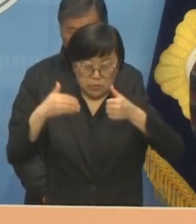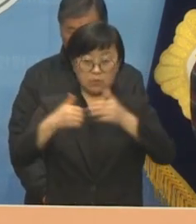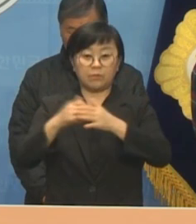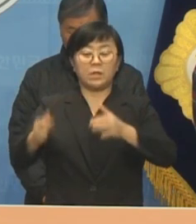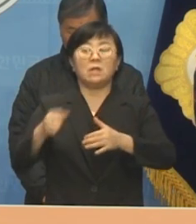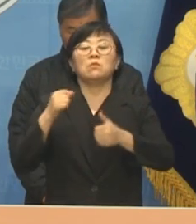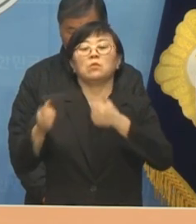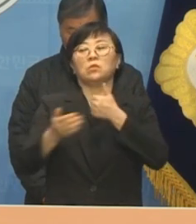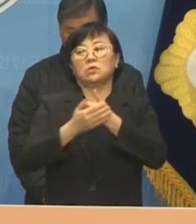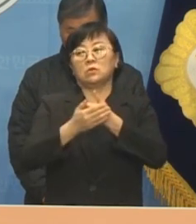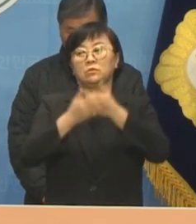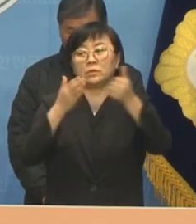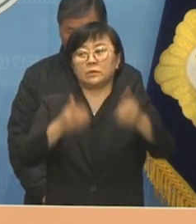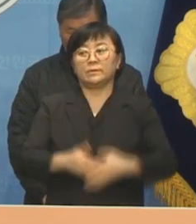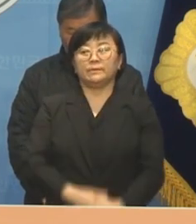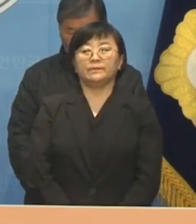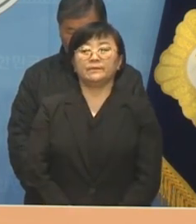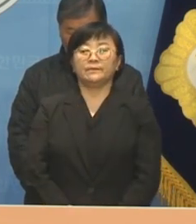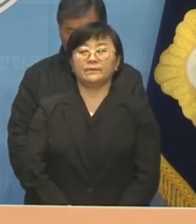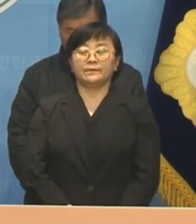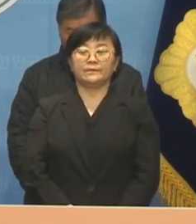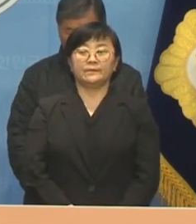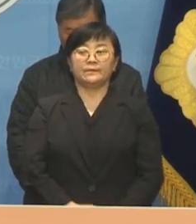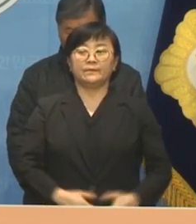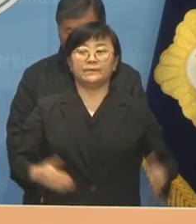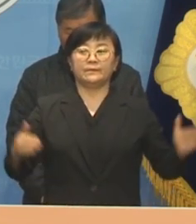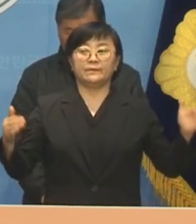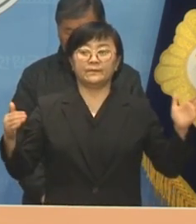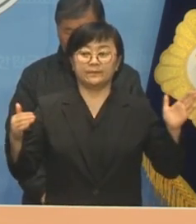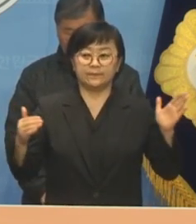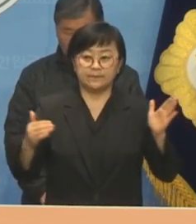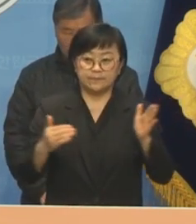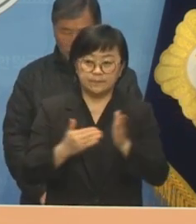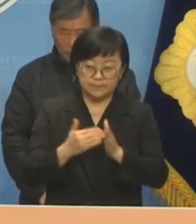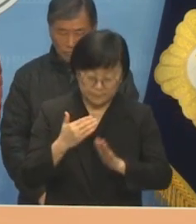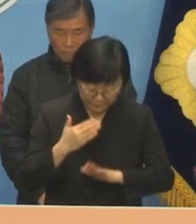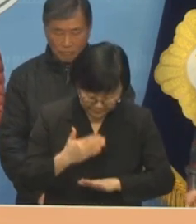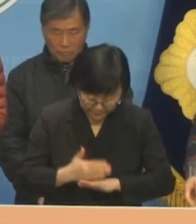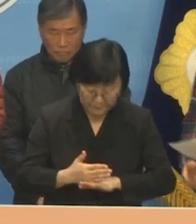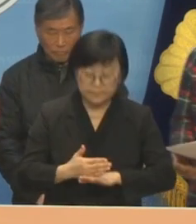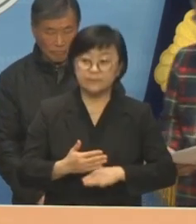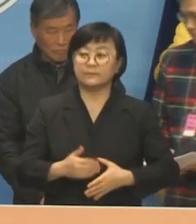힘을 보태주시길 부탁드립니다. 이상 마치겠습니다. 감사합니다.